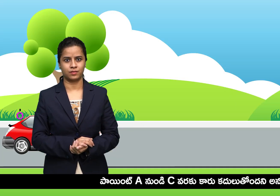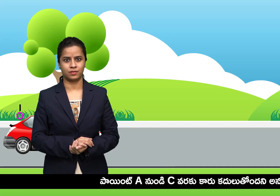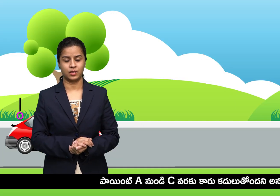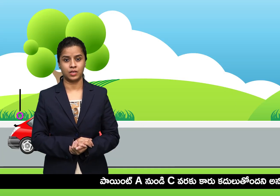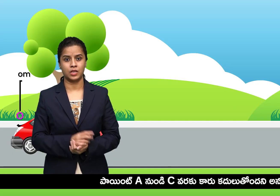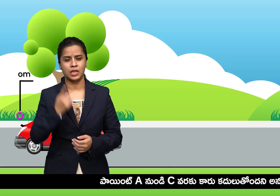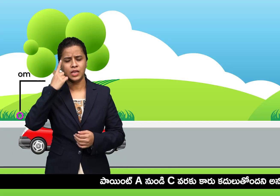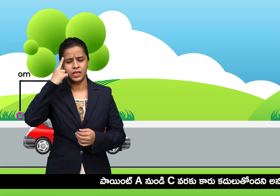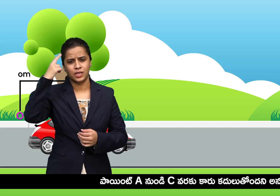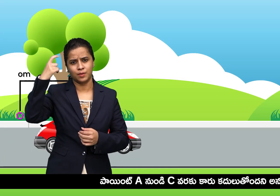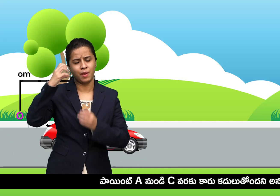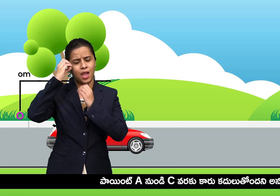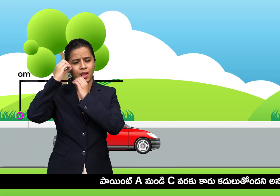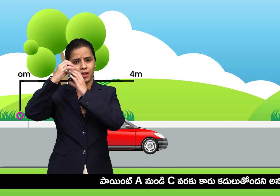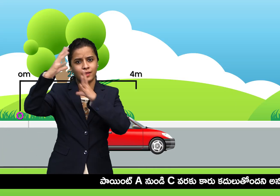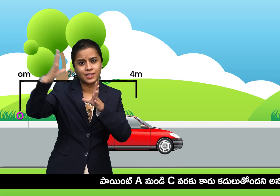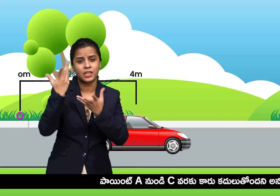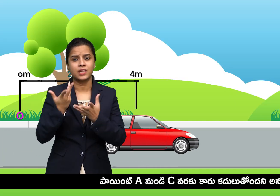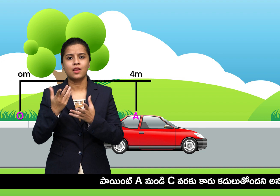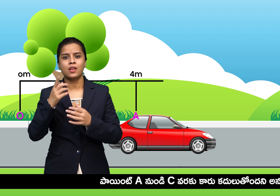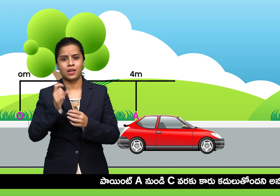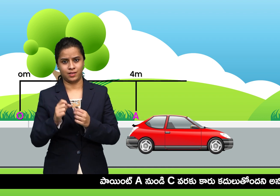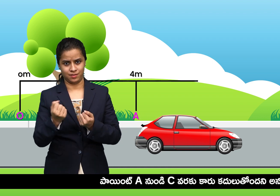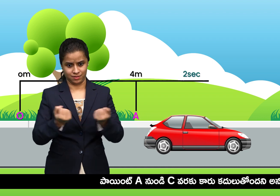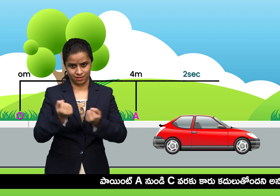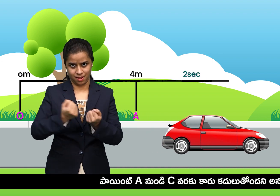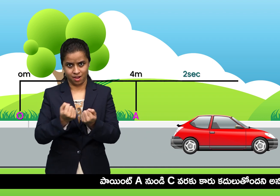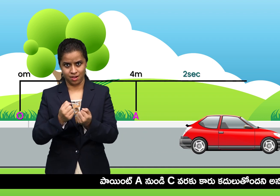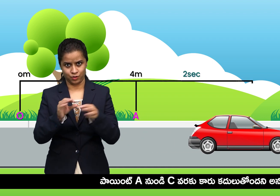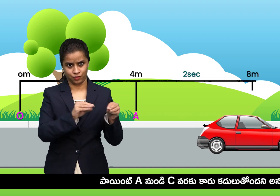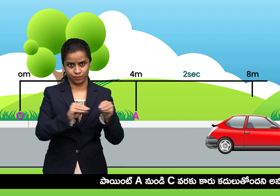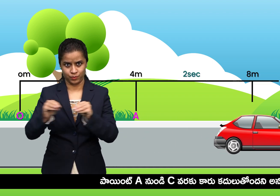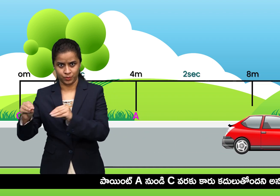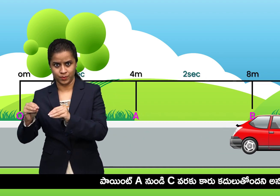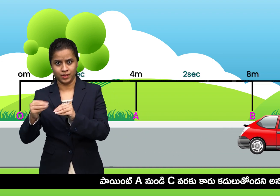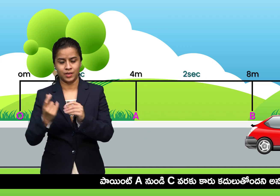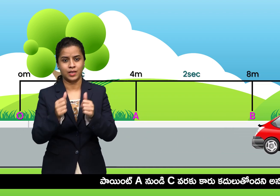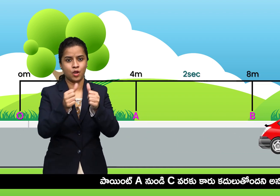పాయింట్ A నుండి C వరకు కారు కదులుతోందని అనుకుందాం.